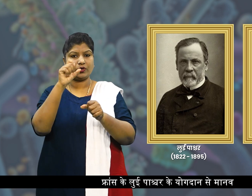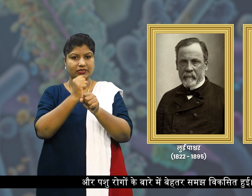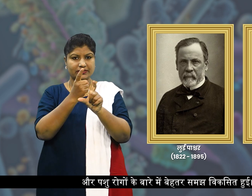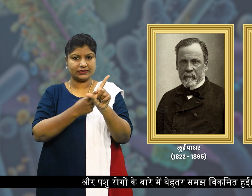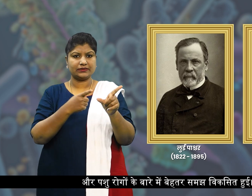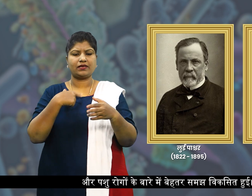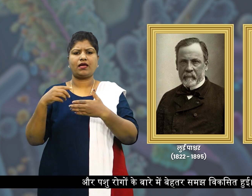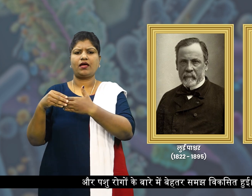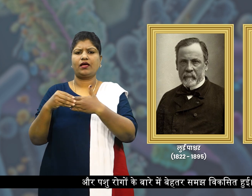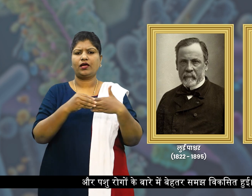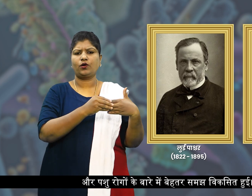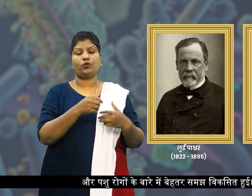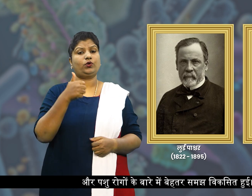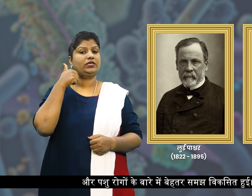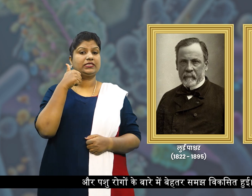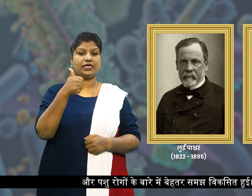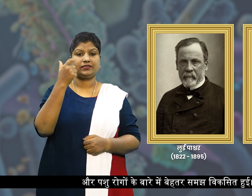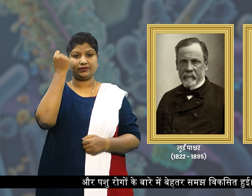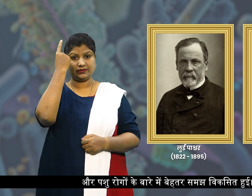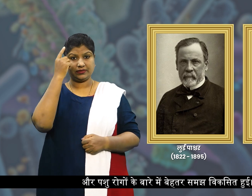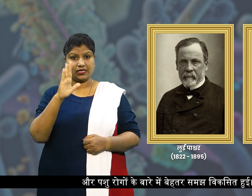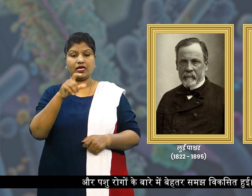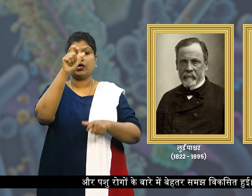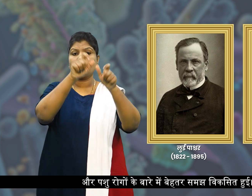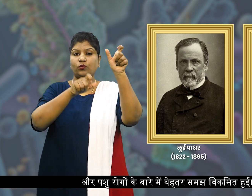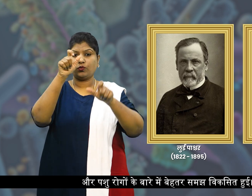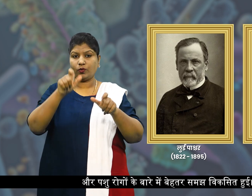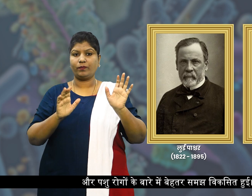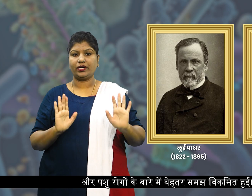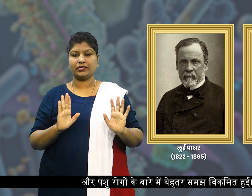और पशु रोगों के बारे में बेहतर समझ विकसित हुई।